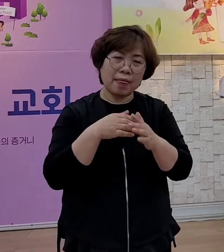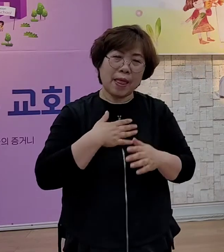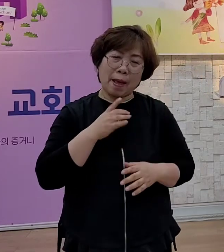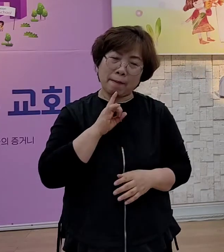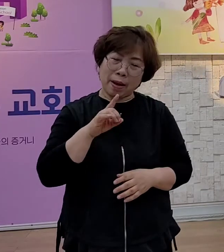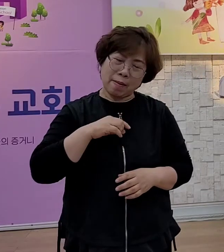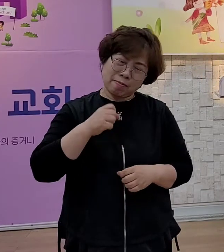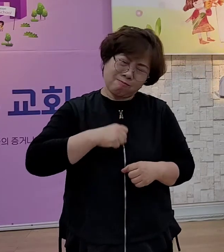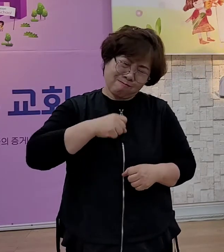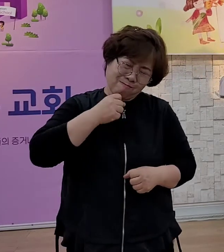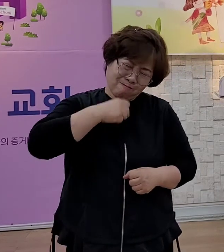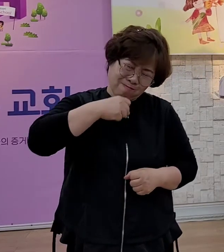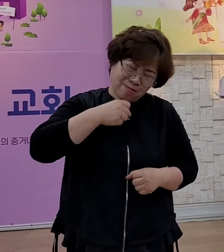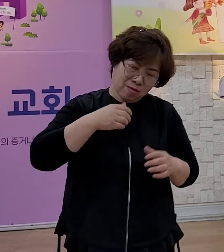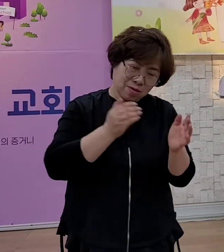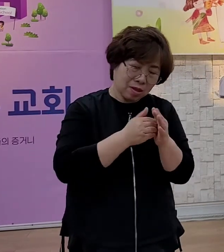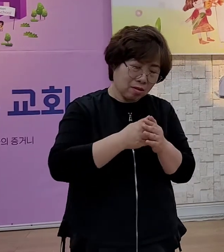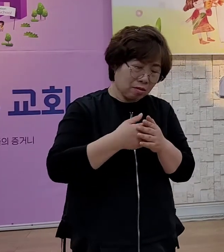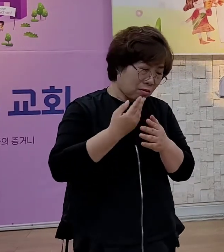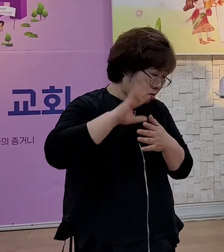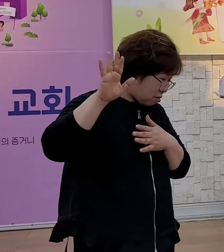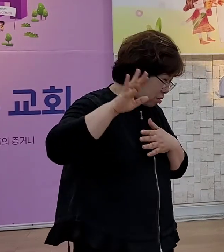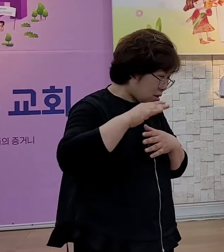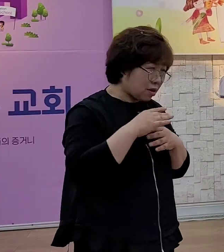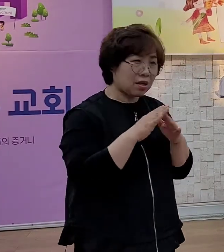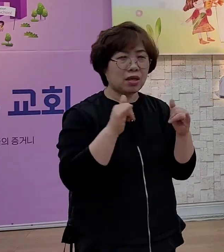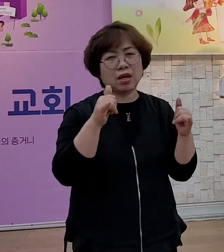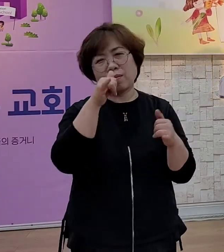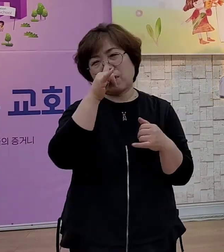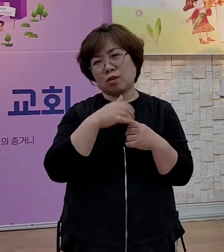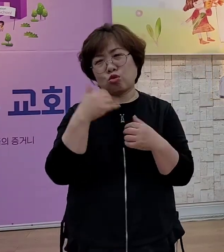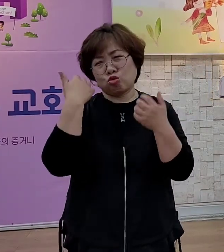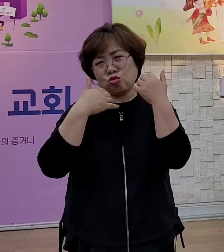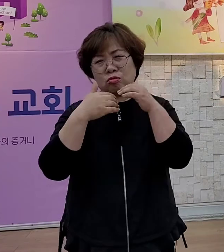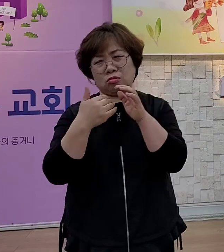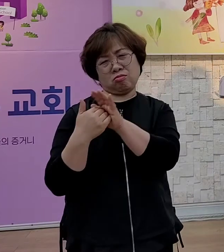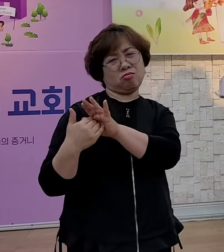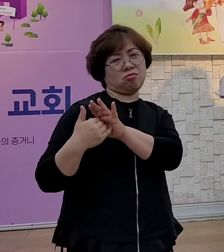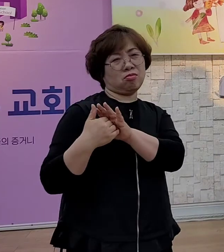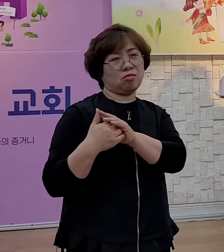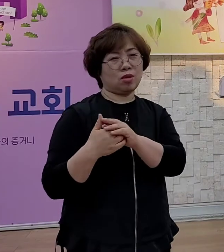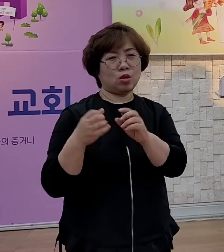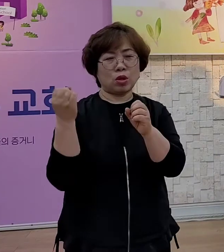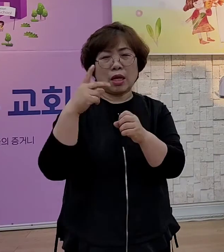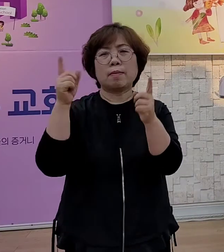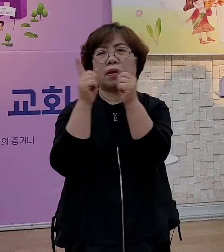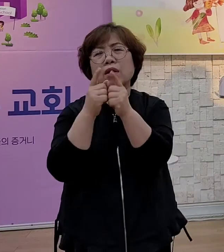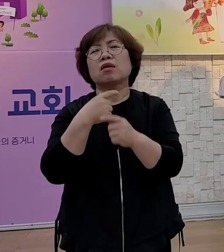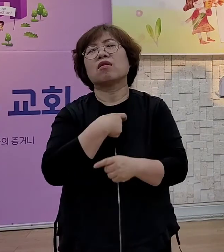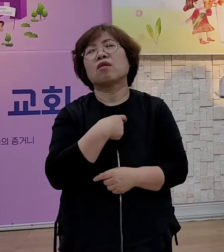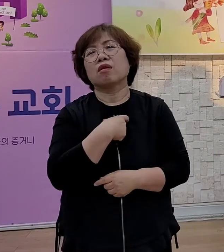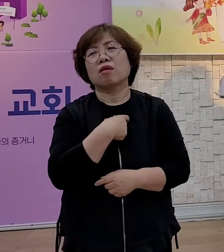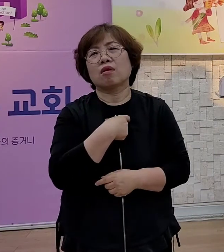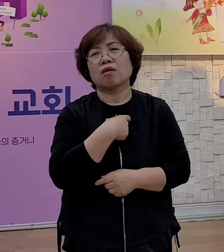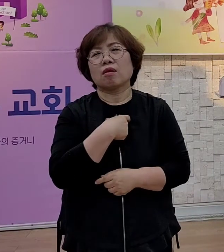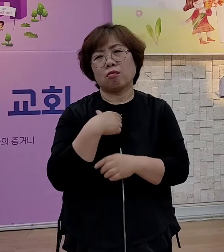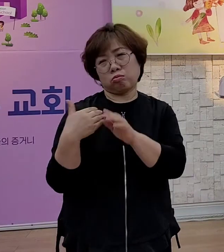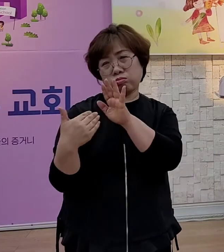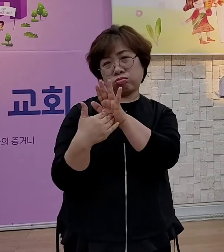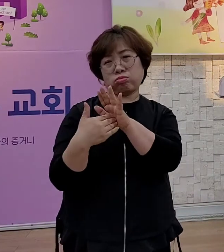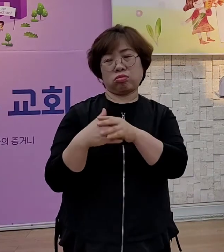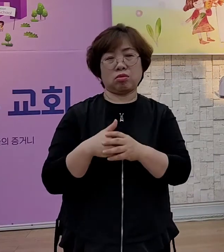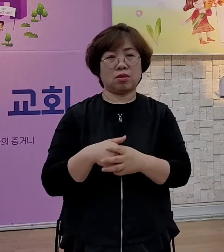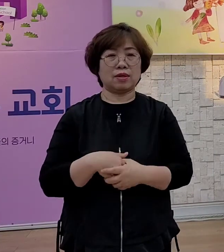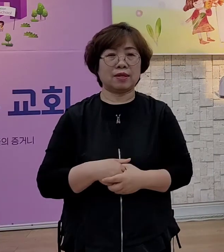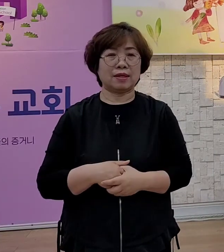끝났어 다녀보자 가요. 누가 그런 사람을 또 만나고 싶어 하겠습니까? 그런 일이